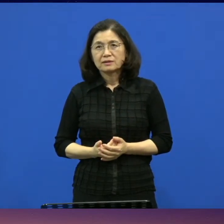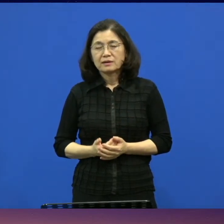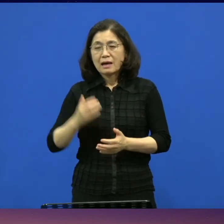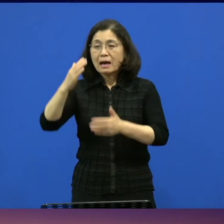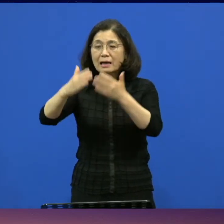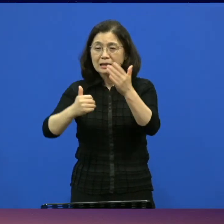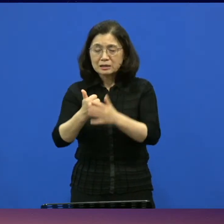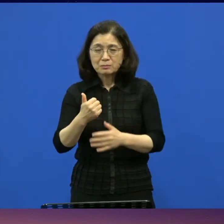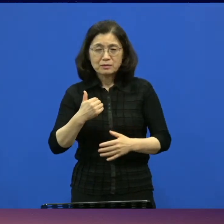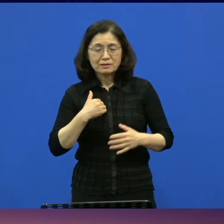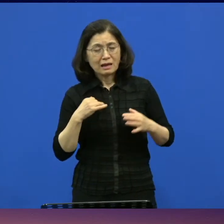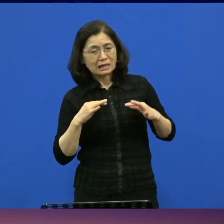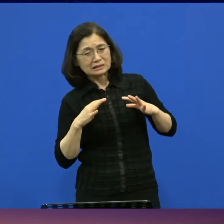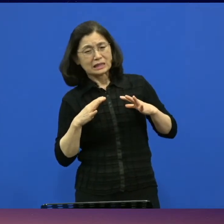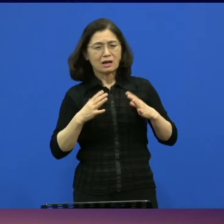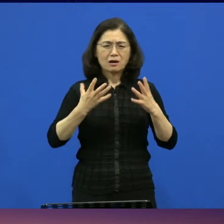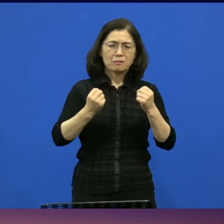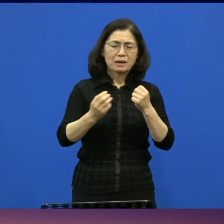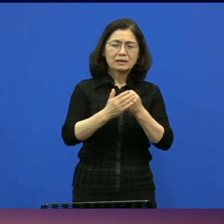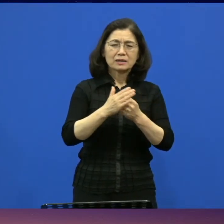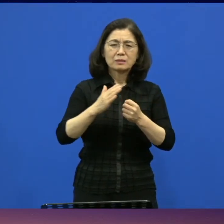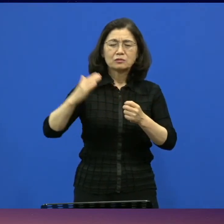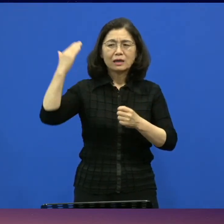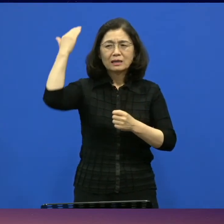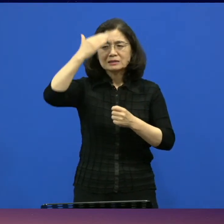주시는 분이 아니에요. 있는 그대로예요.